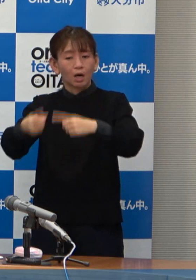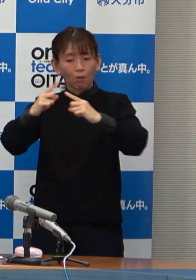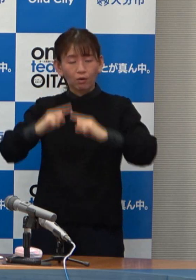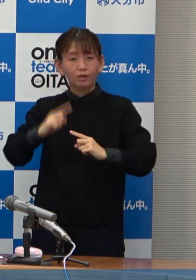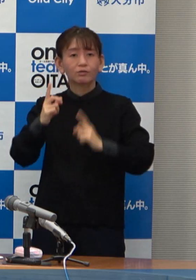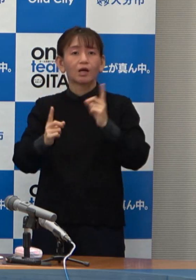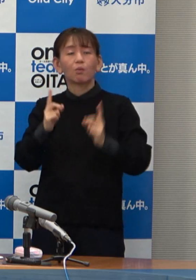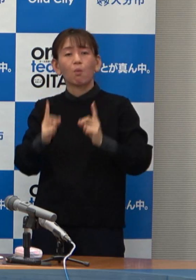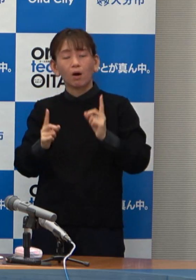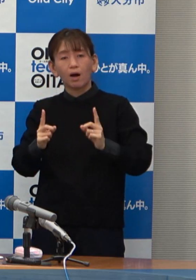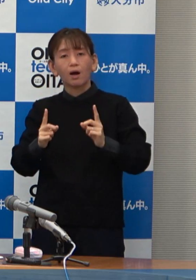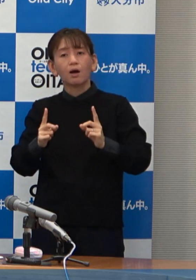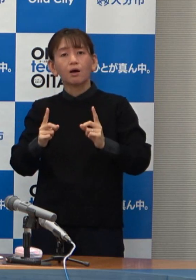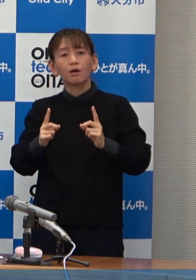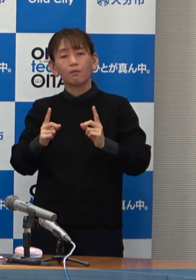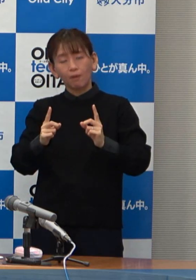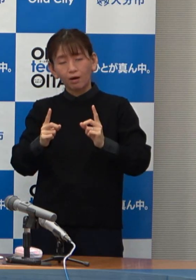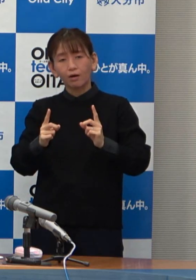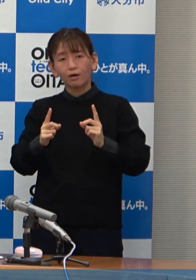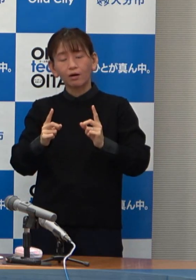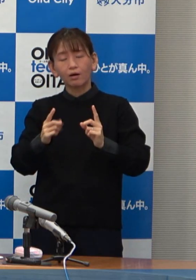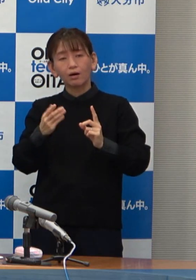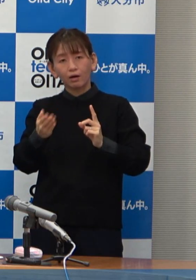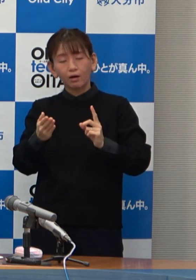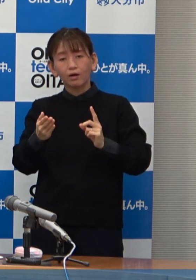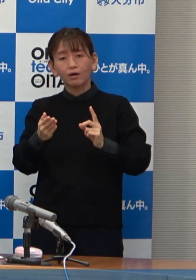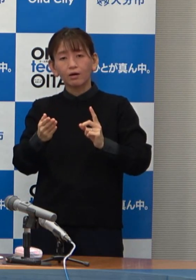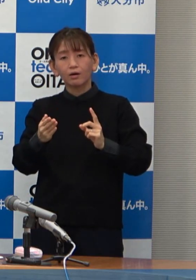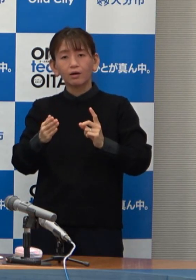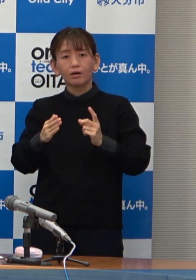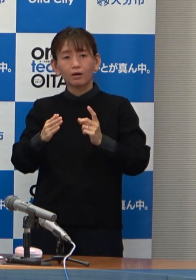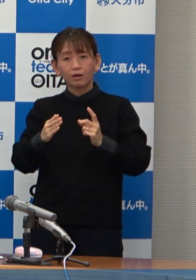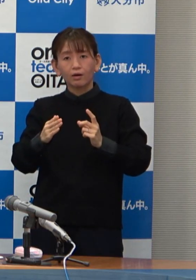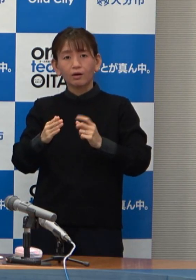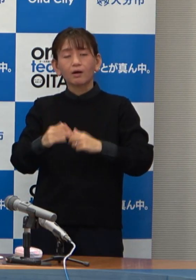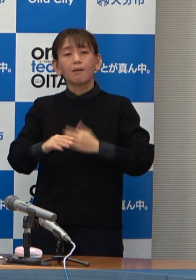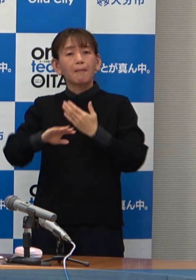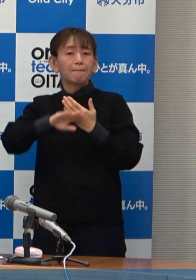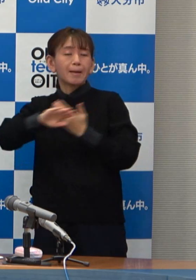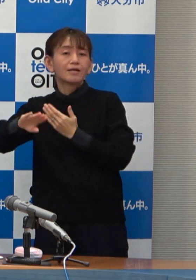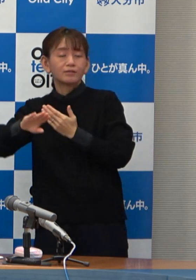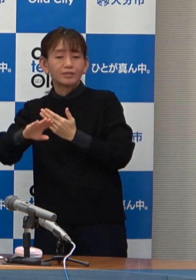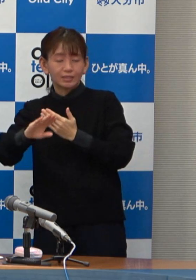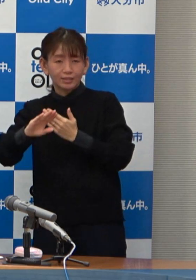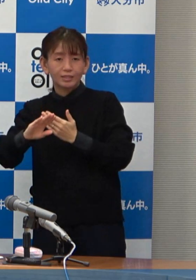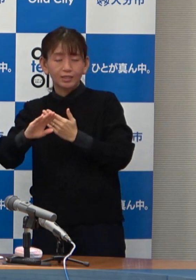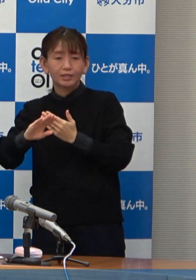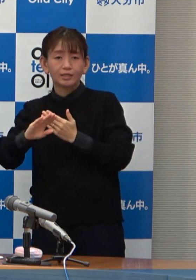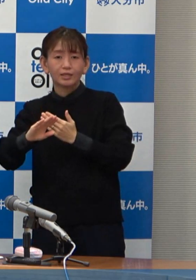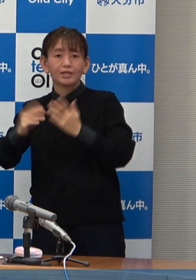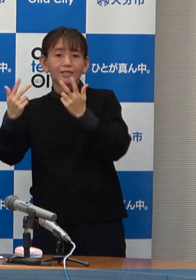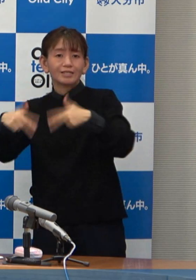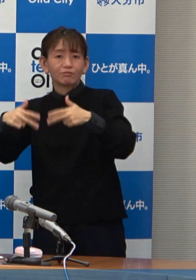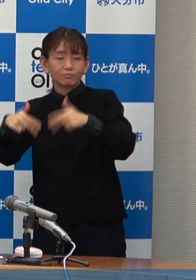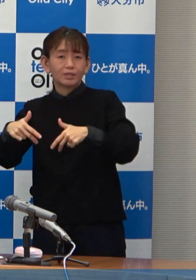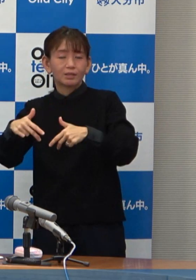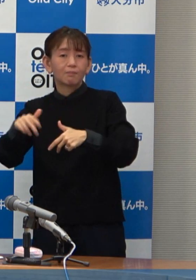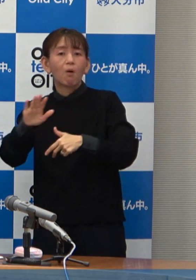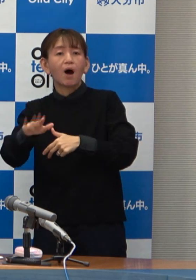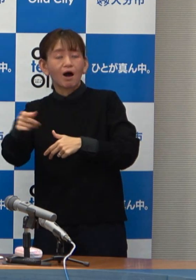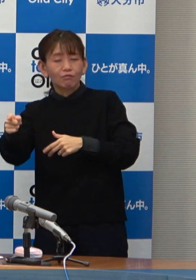はまた別の意味で行政評価の仕組みが外部が減ったものがありますからねその中に溶け込んでいくんじゃないでしょう